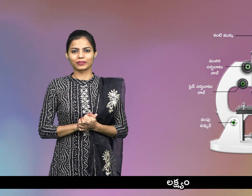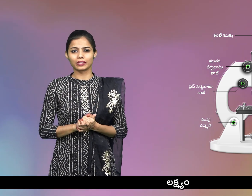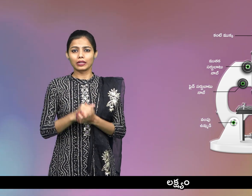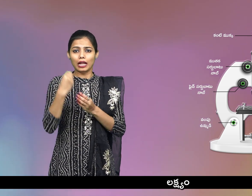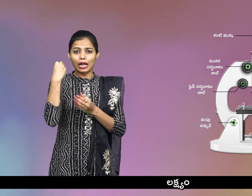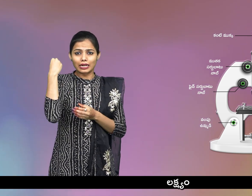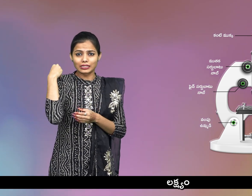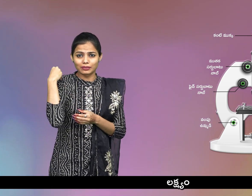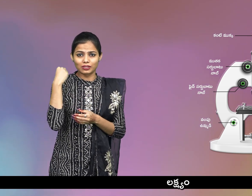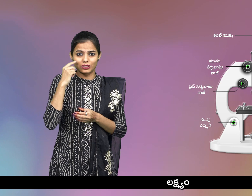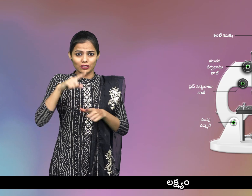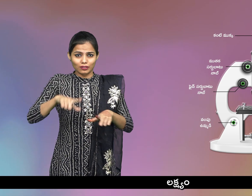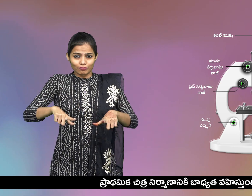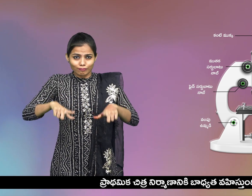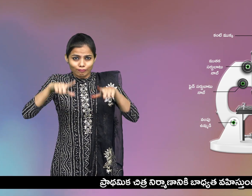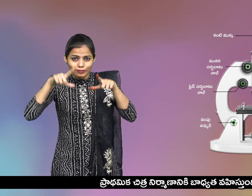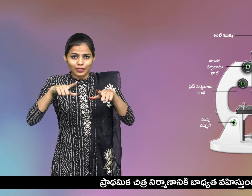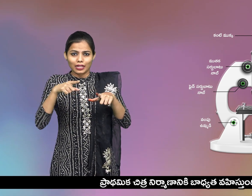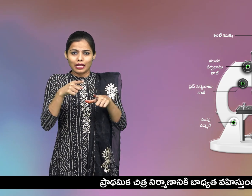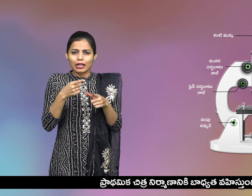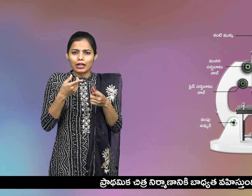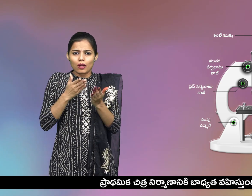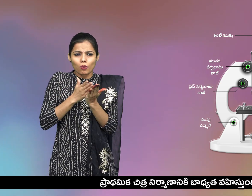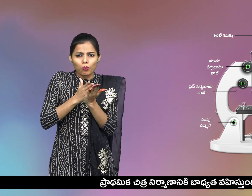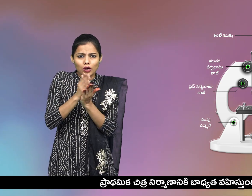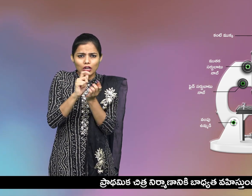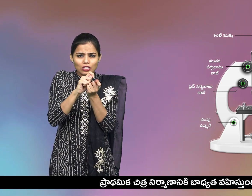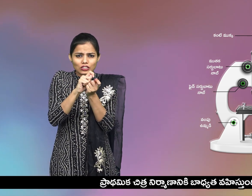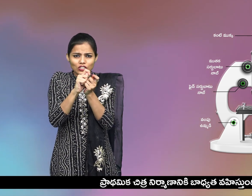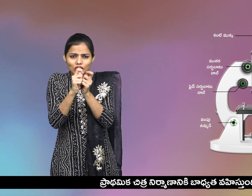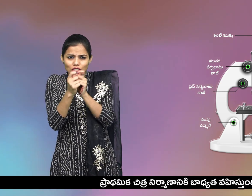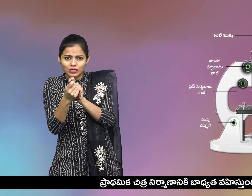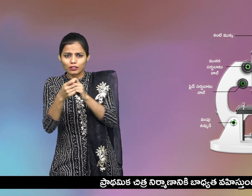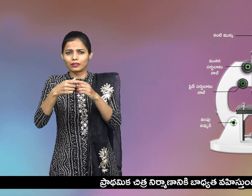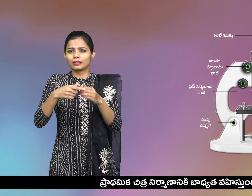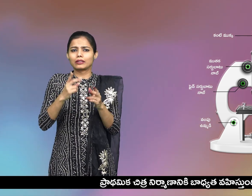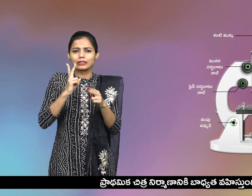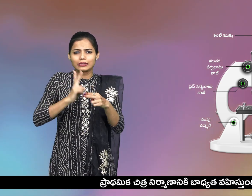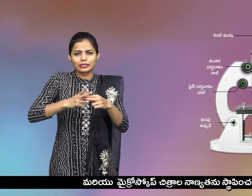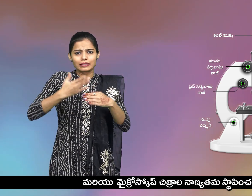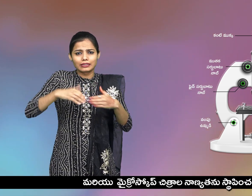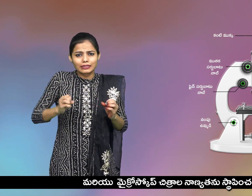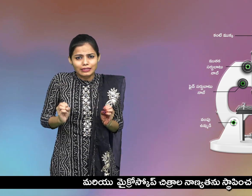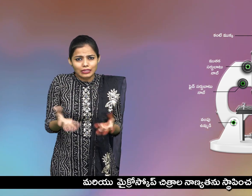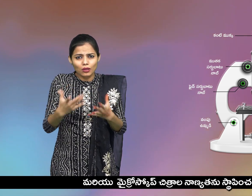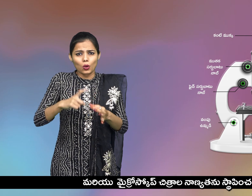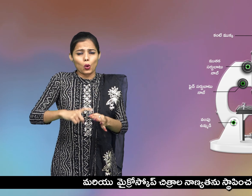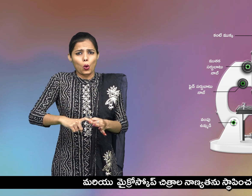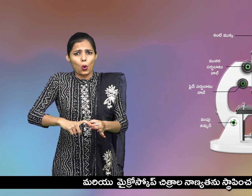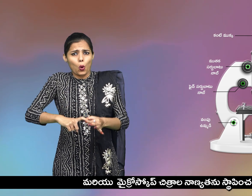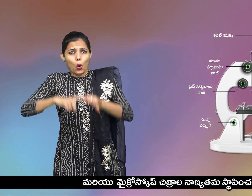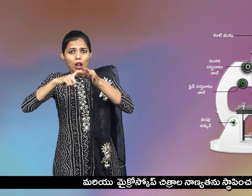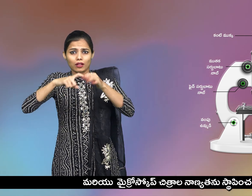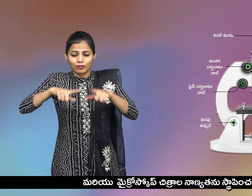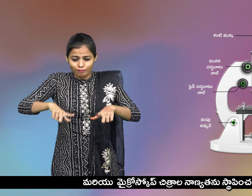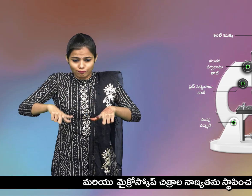లక్ష్యం ప్రాథమిక చిత్ర నిర్మాణానికి బాధ్యత వహిస్తుంది మరియు మైక్రోస్కోప్ చిత్రాల